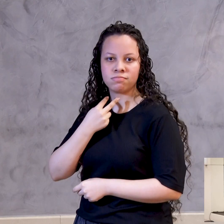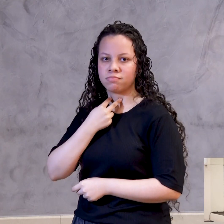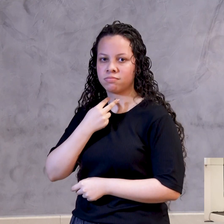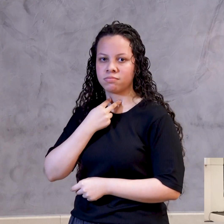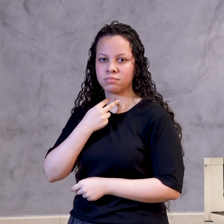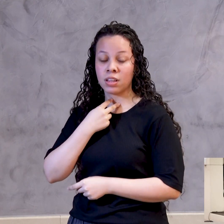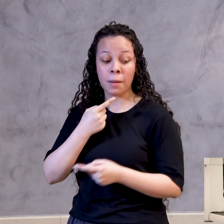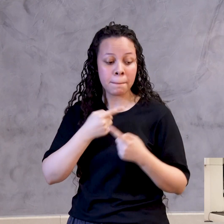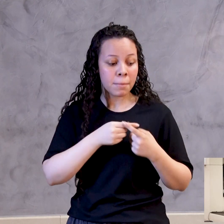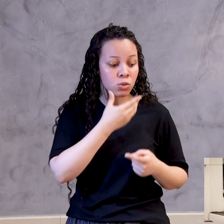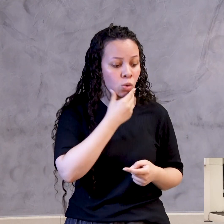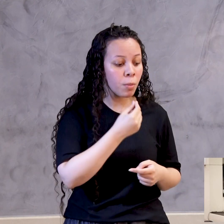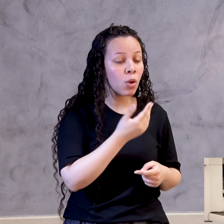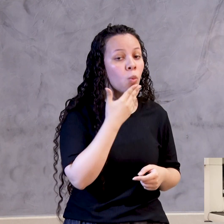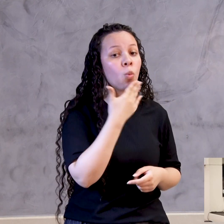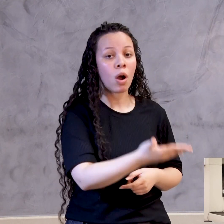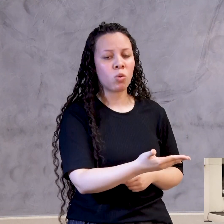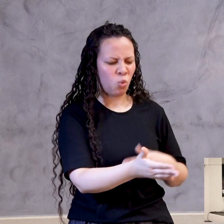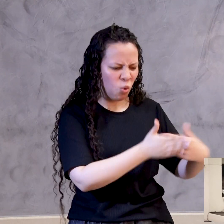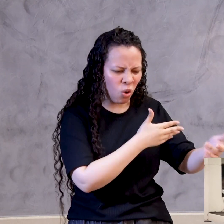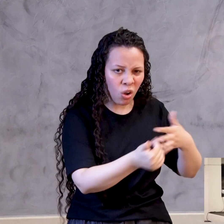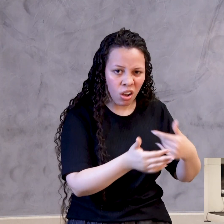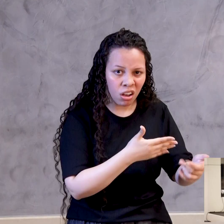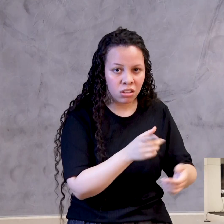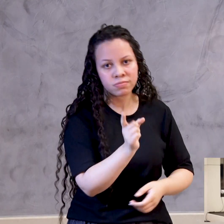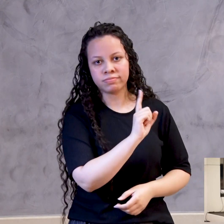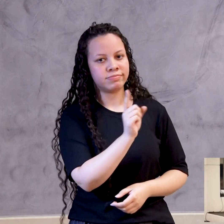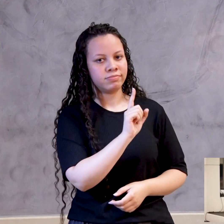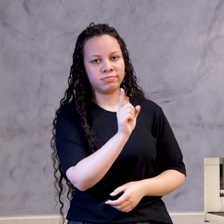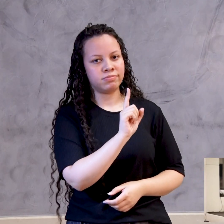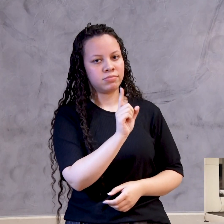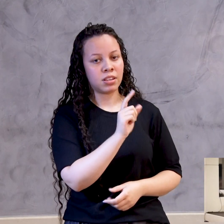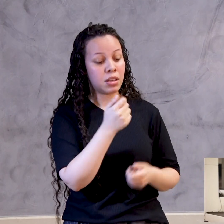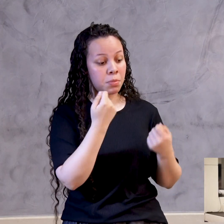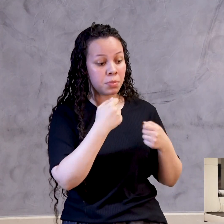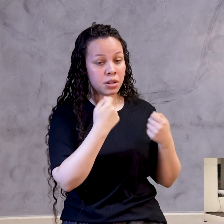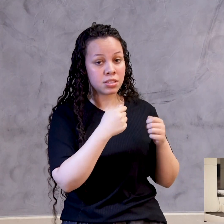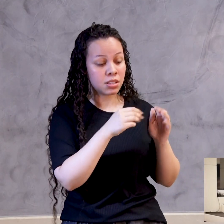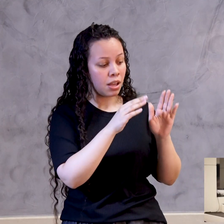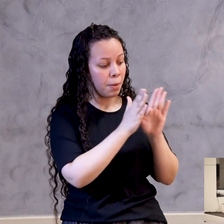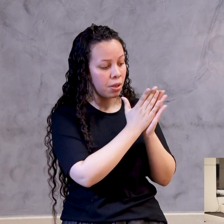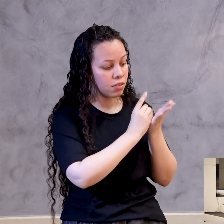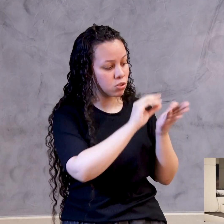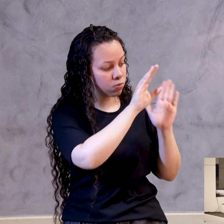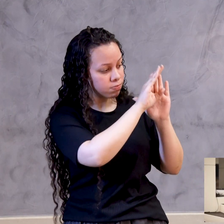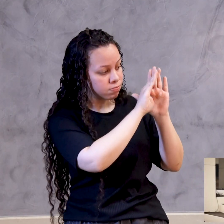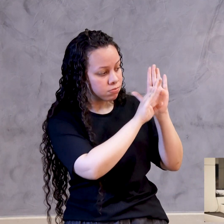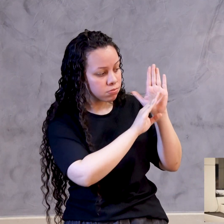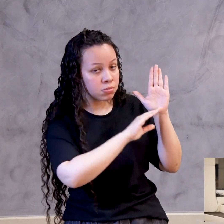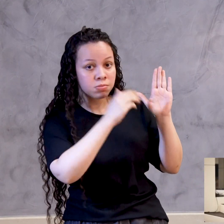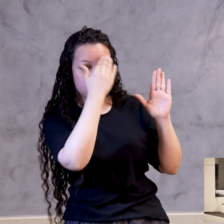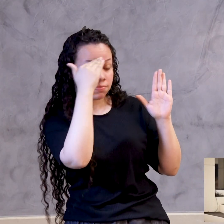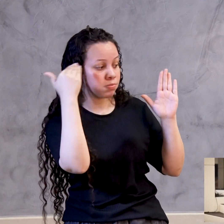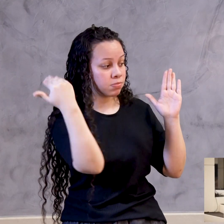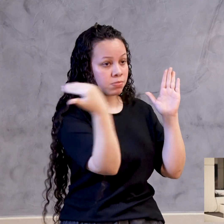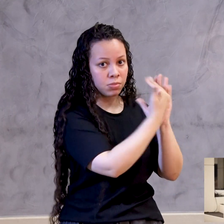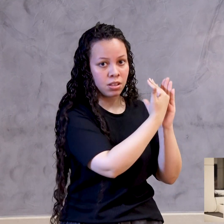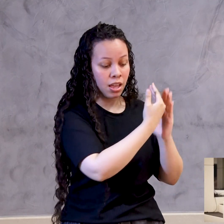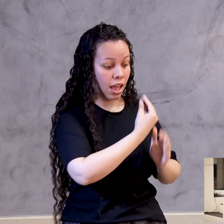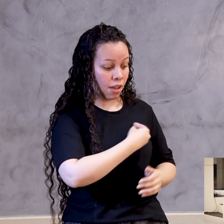pode assumir? Qualquer um? Não. O homem que esteja enquadrado e que sua vida